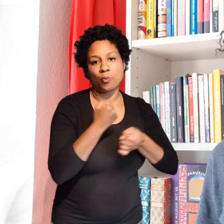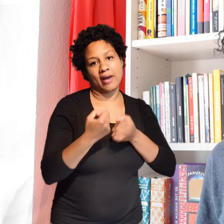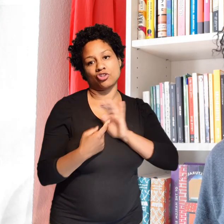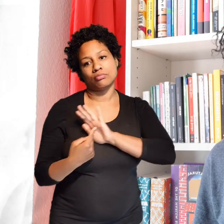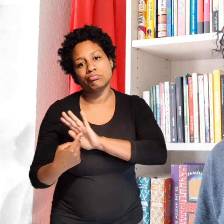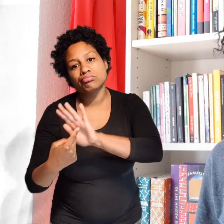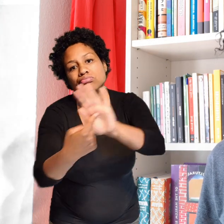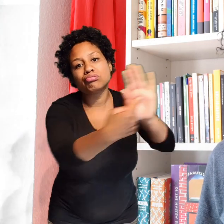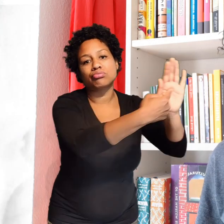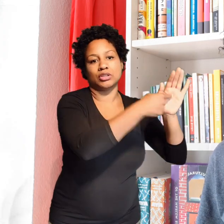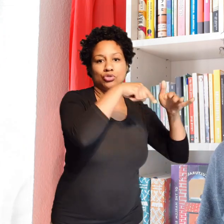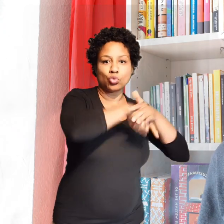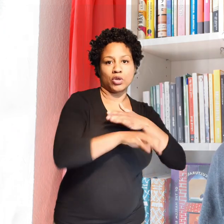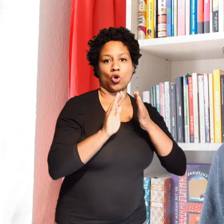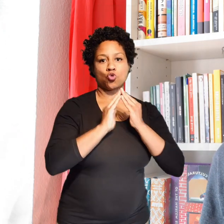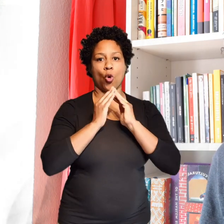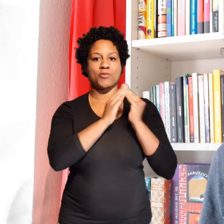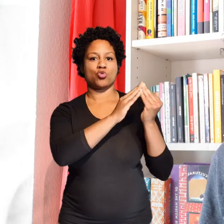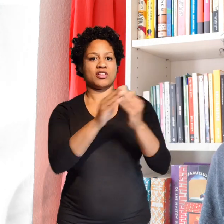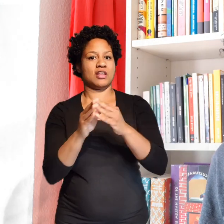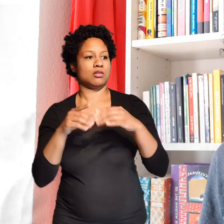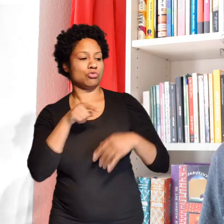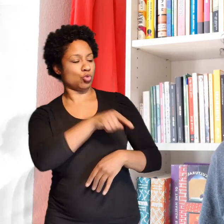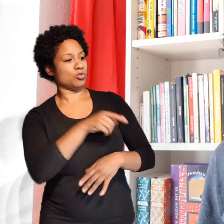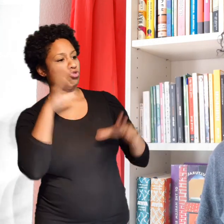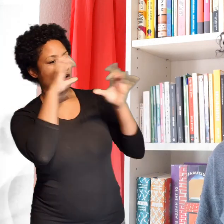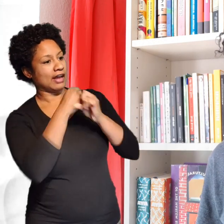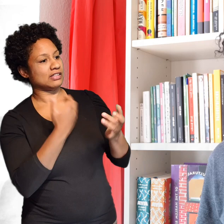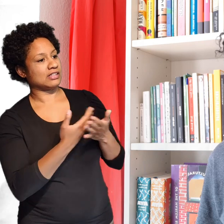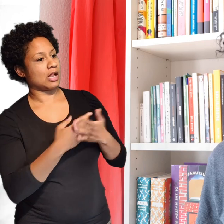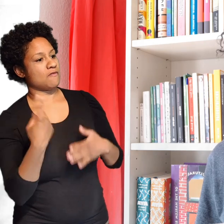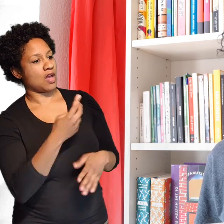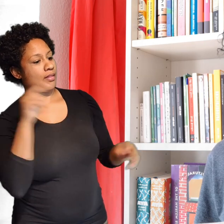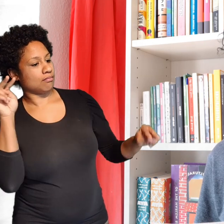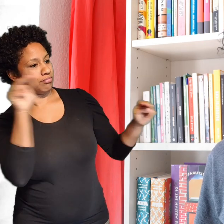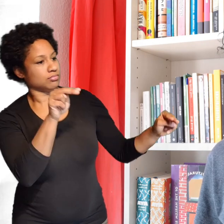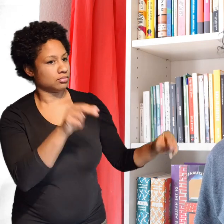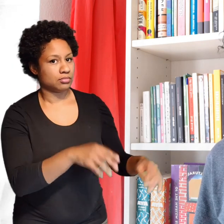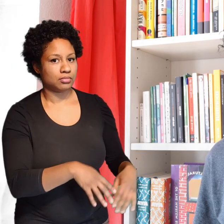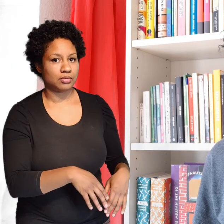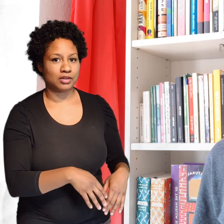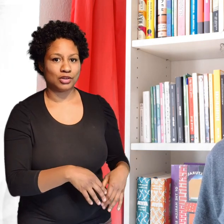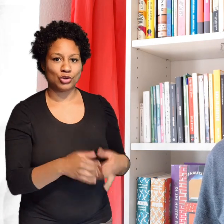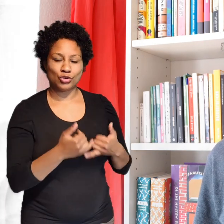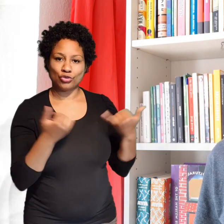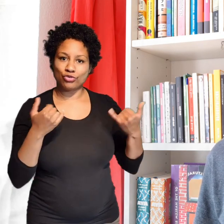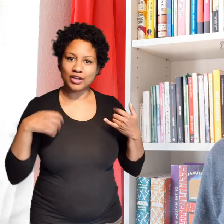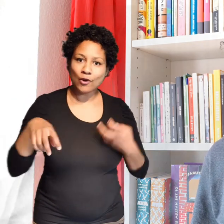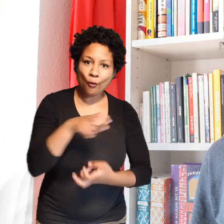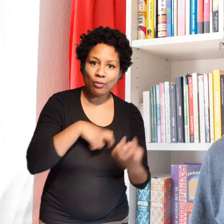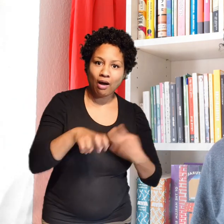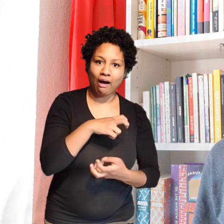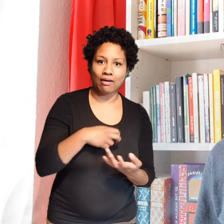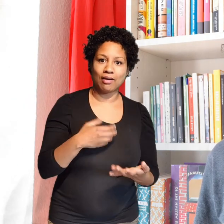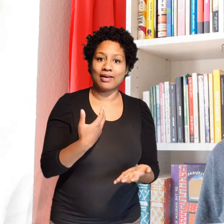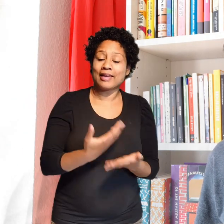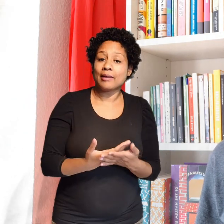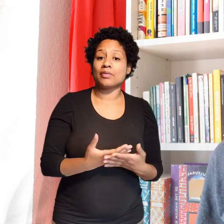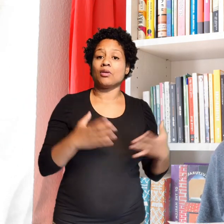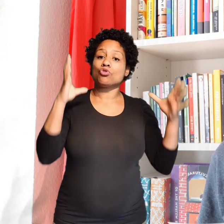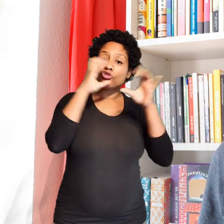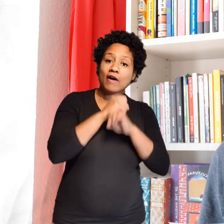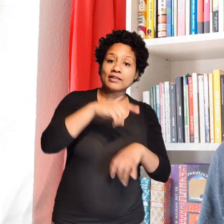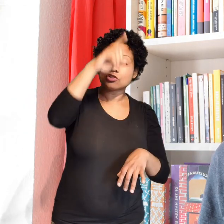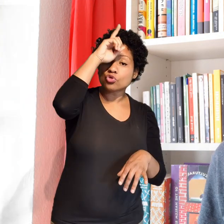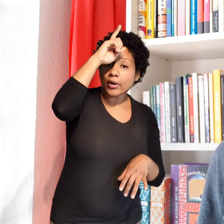ganzen Community. Wie gehen wir damit um? Es gibt schwarze deutsche AutorInnen, die in ihrer